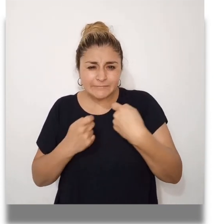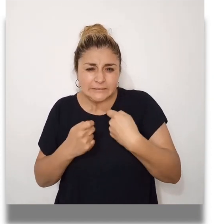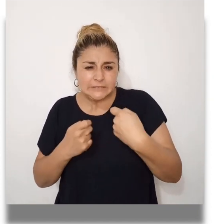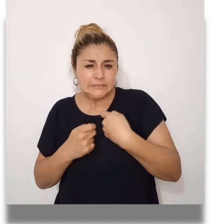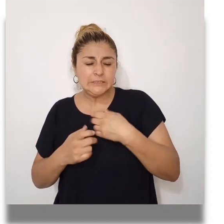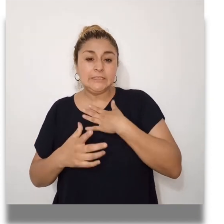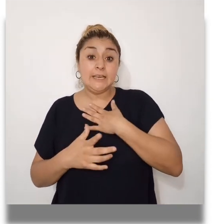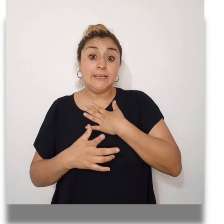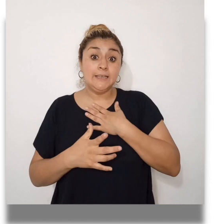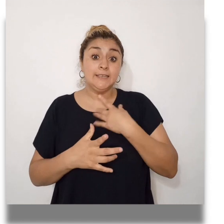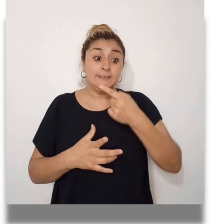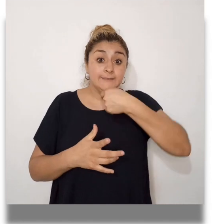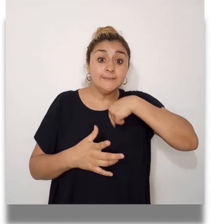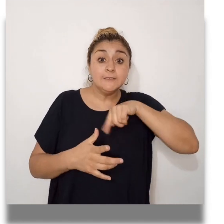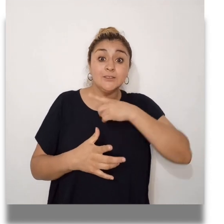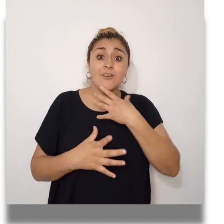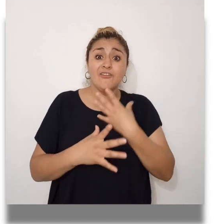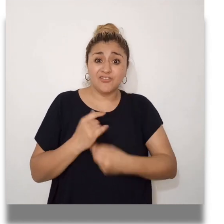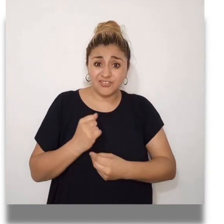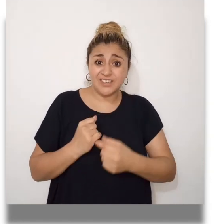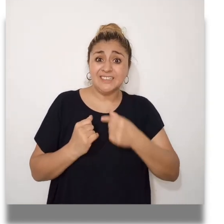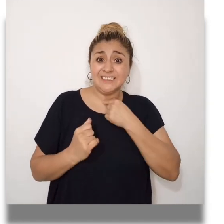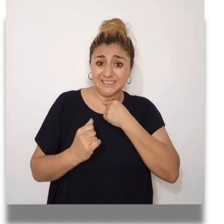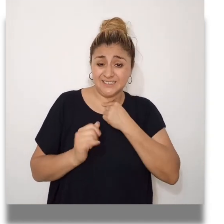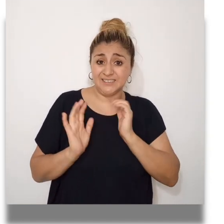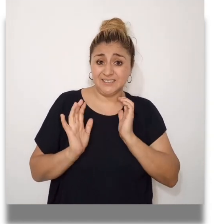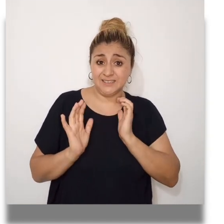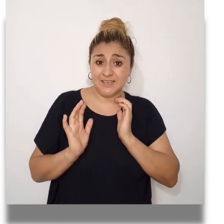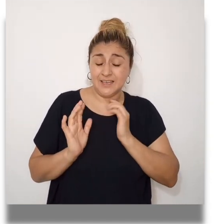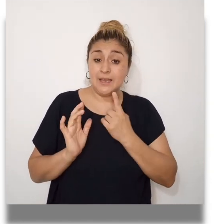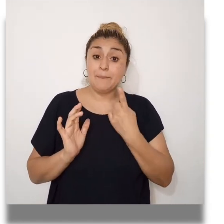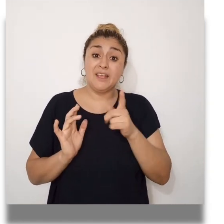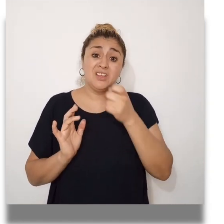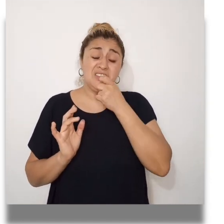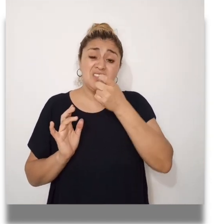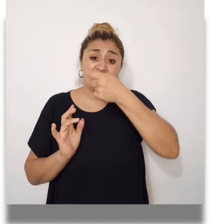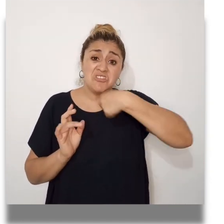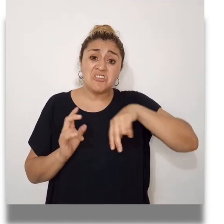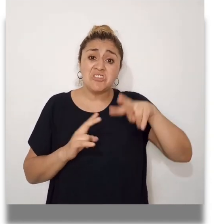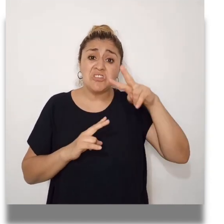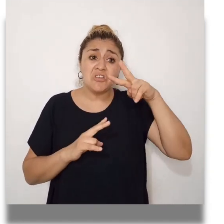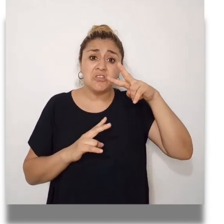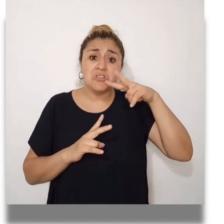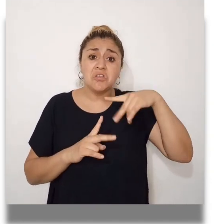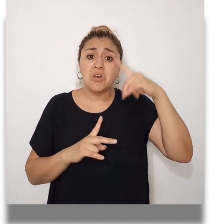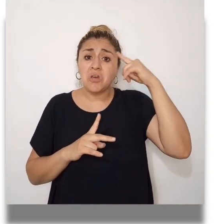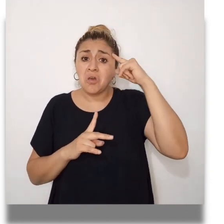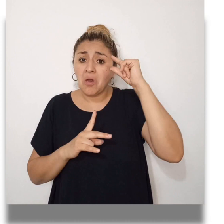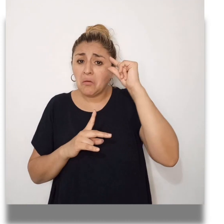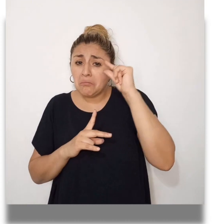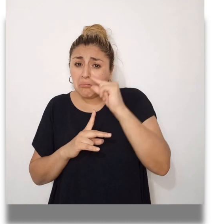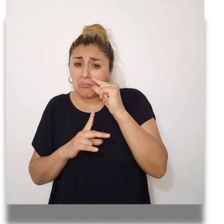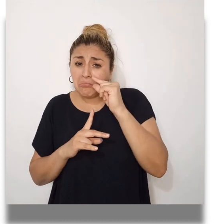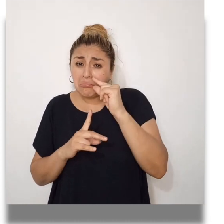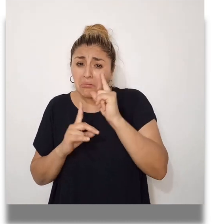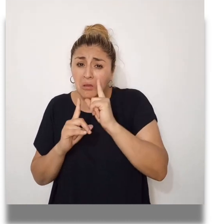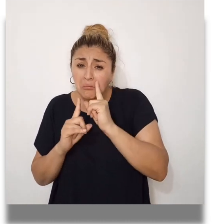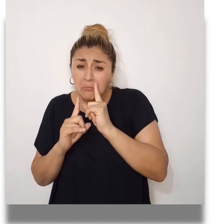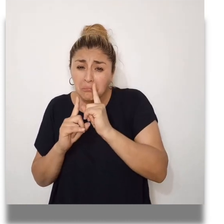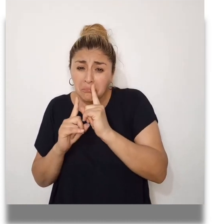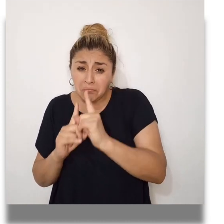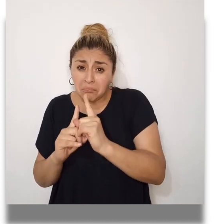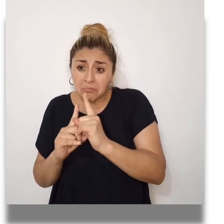comme Dieu. Vas a actuar como un Dios. Et pas comme un serviteur de Dieu. Y no como un siervo de